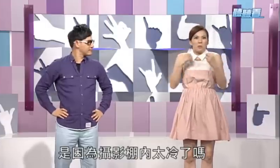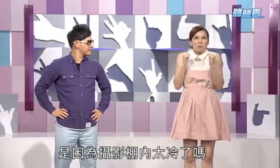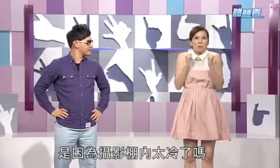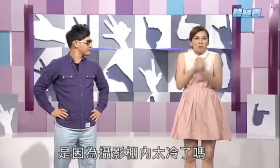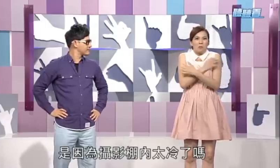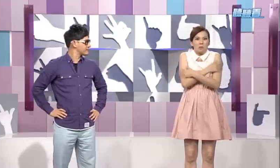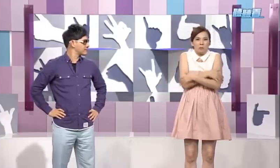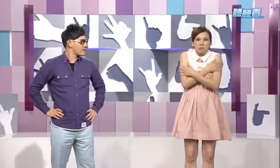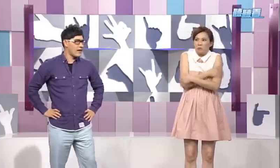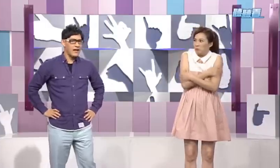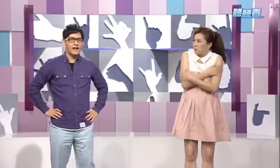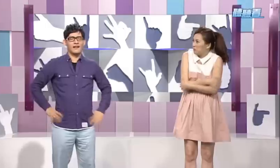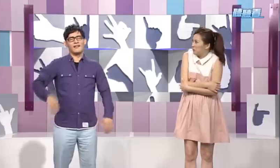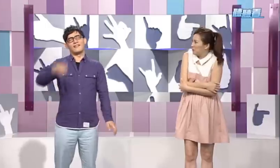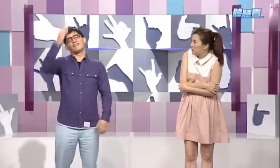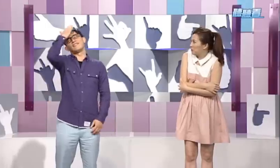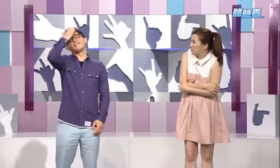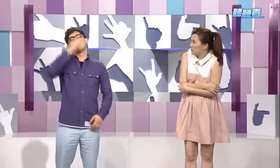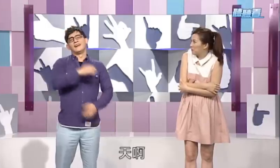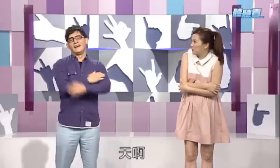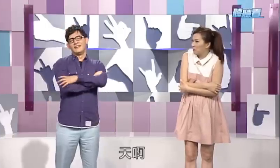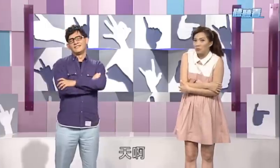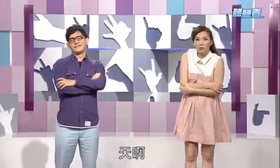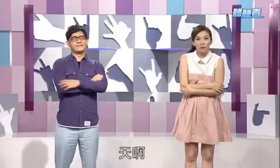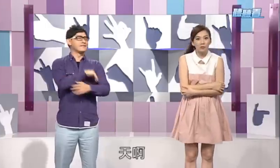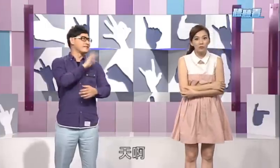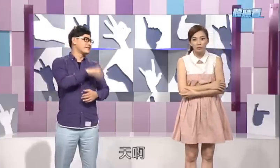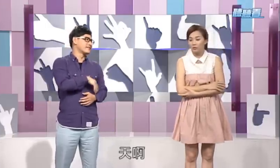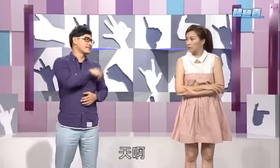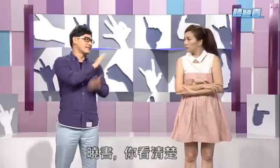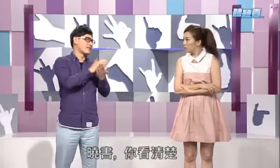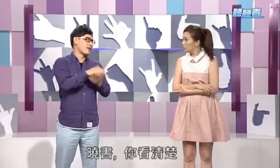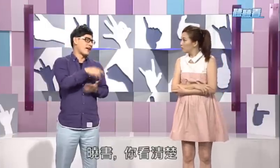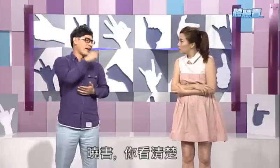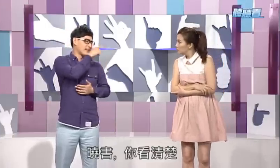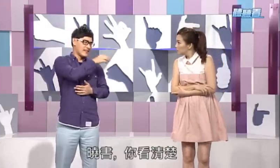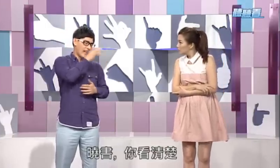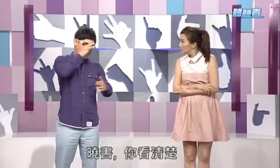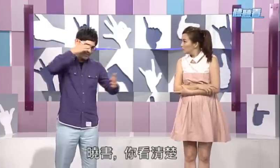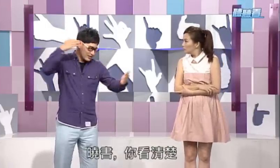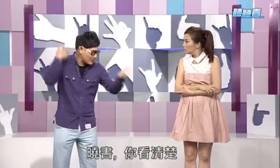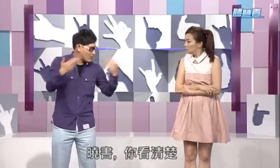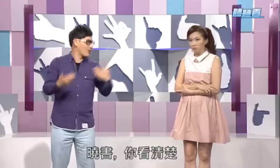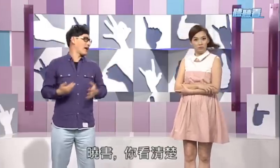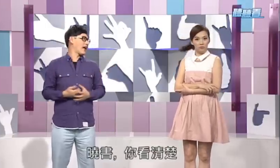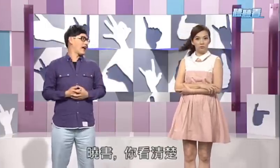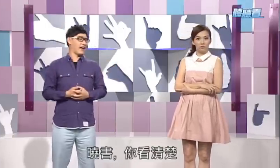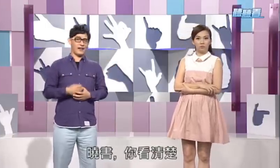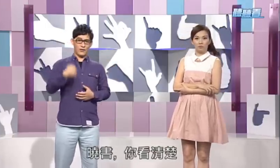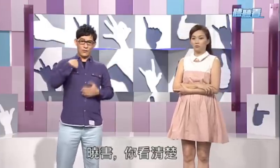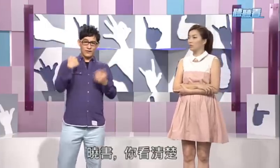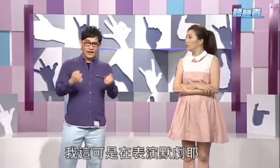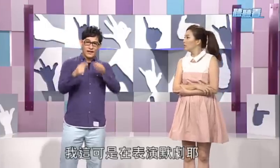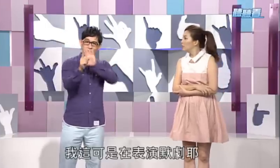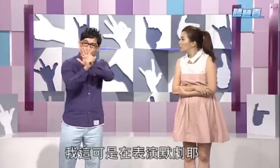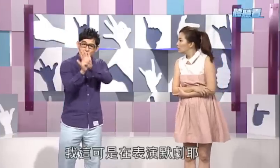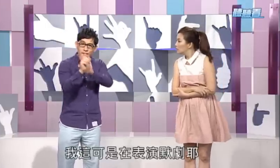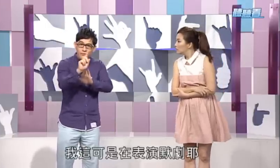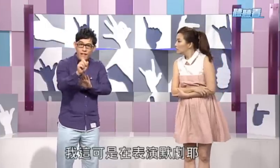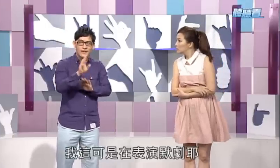吗？ 哎呀，天哪！小叔，你看清楚。嗯。我这可是在表